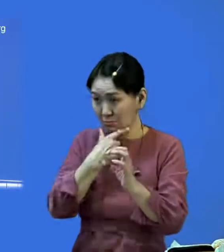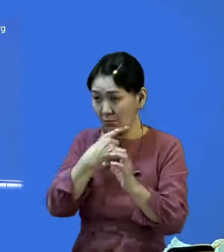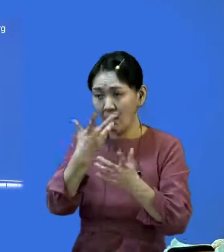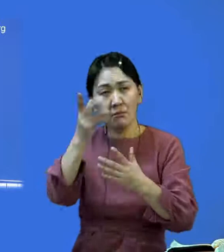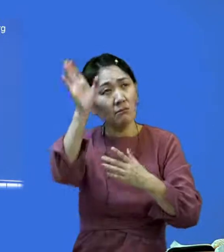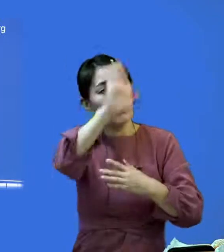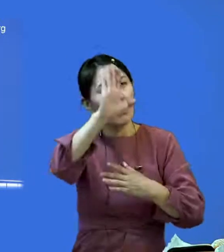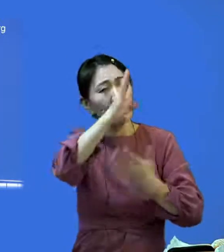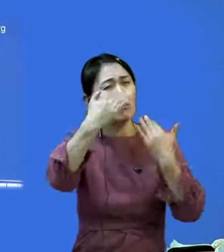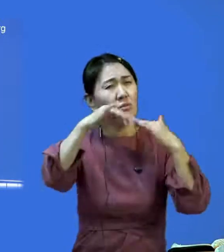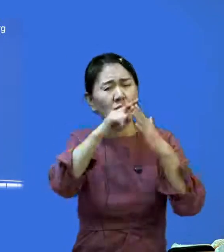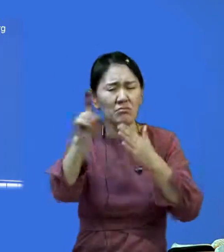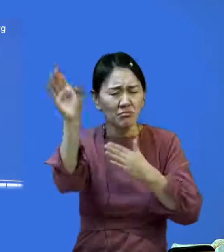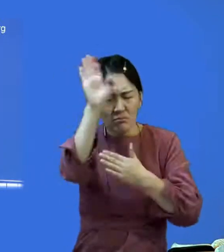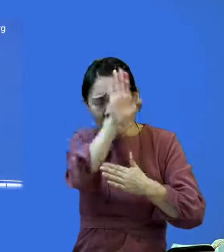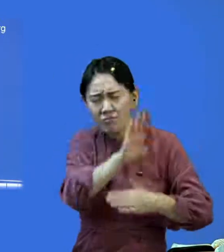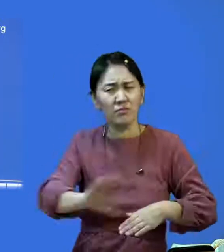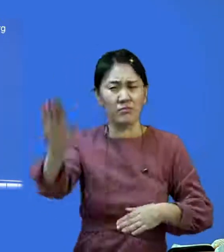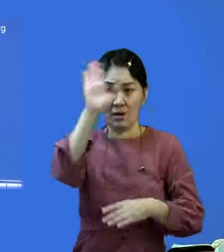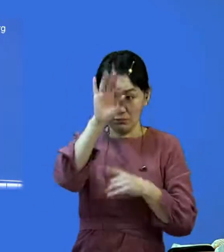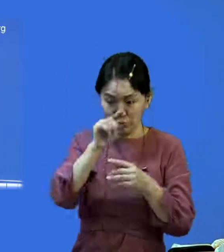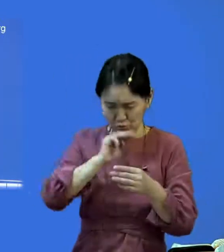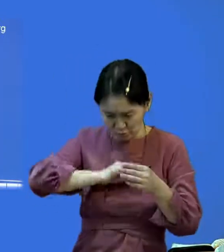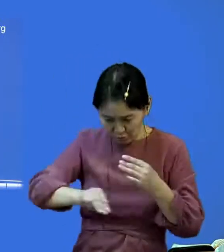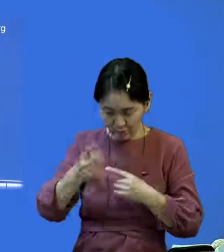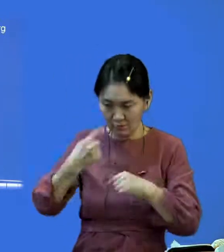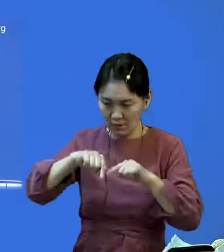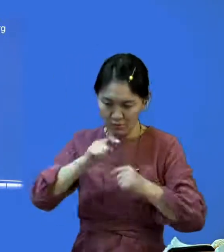Тийм учраас аврагдсан хүнийг дахин төрсөн.